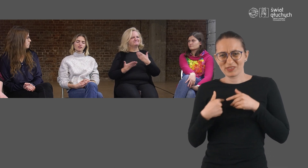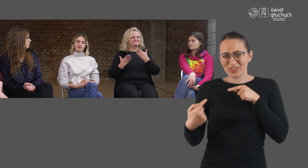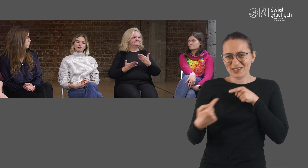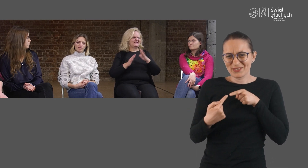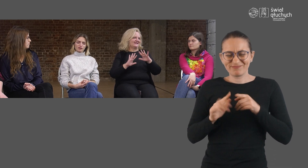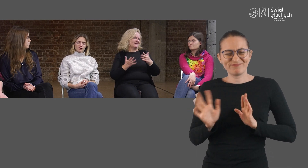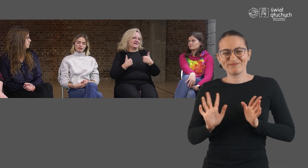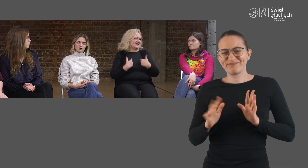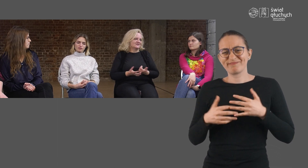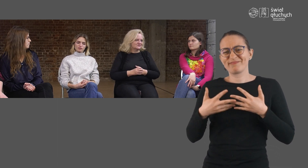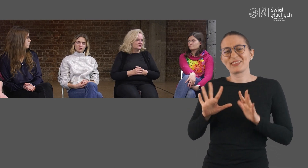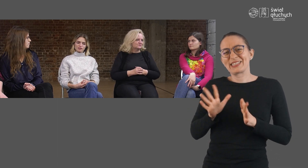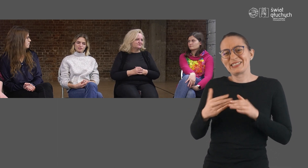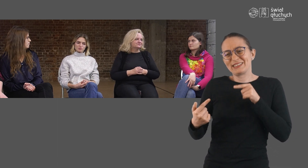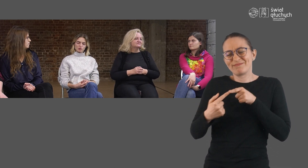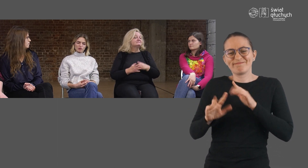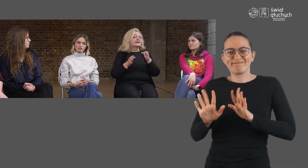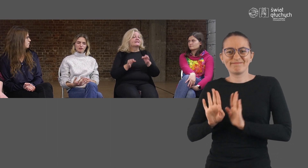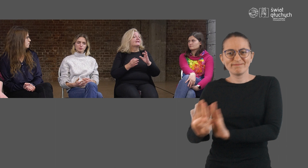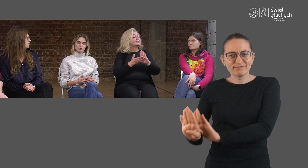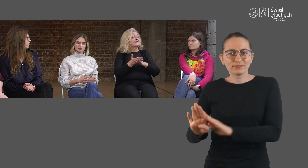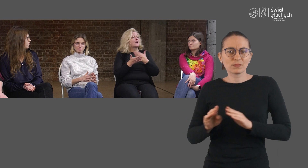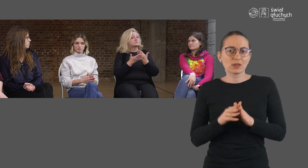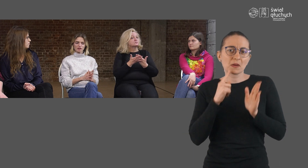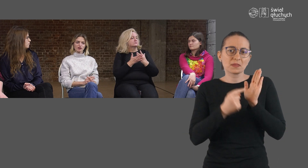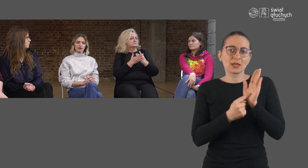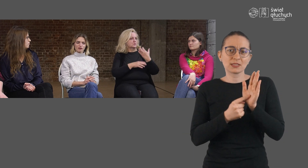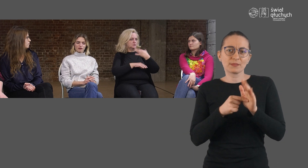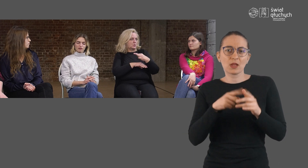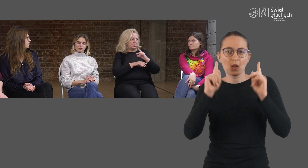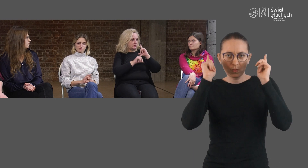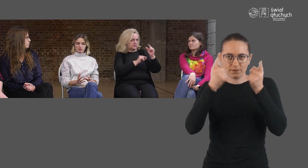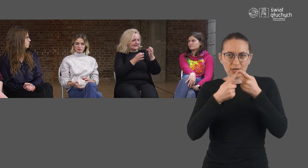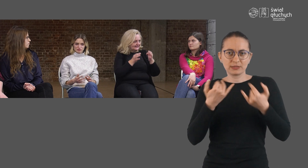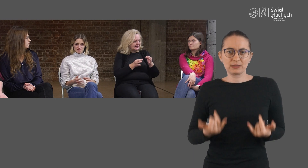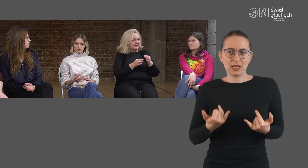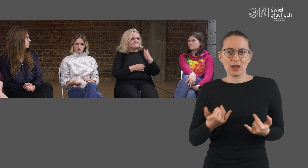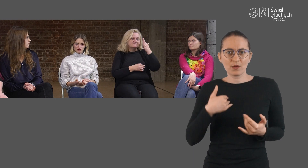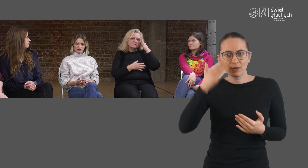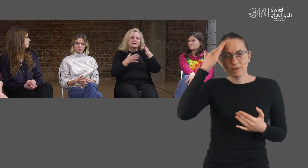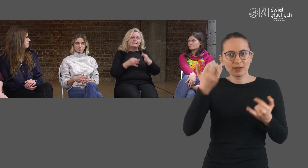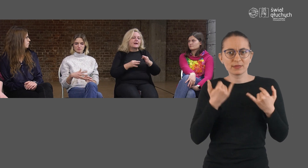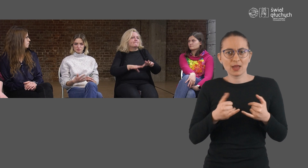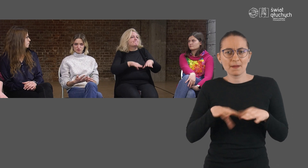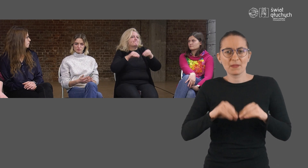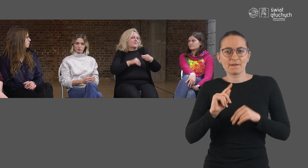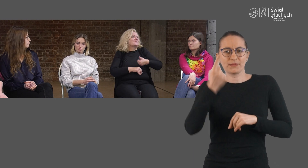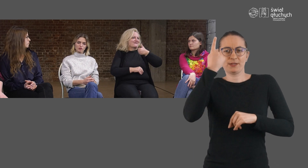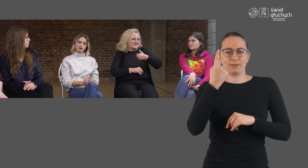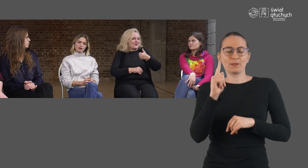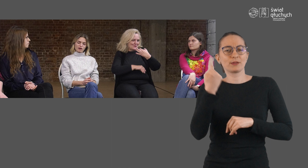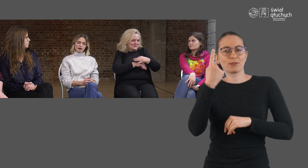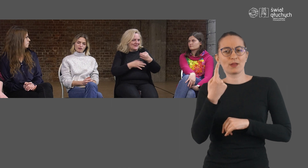przygotowana. I teraz na przykład, jak poszłam na studia, wiem, że dopiero teraz mam początki, bo jestem na pierwszym